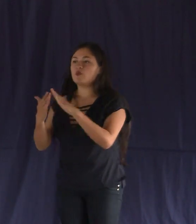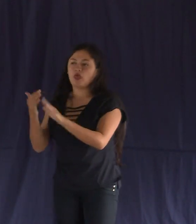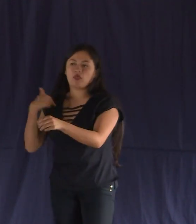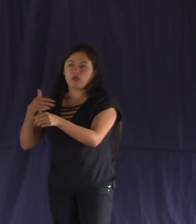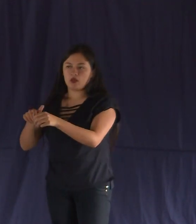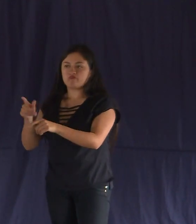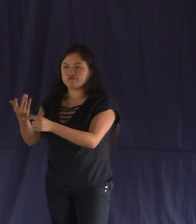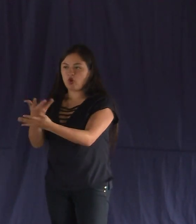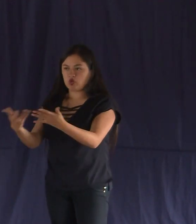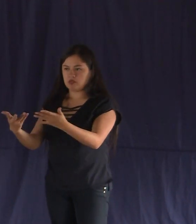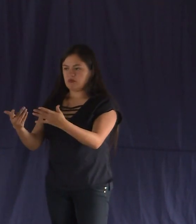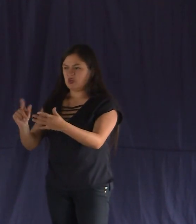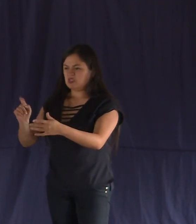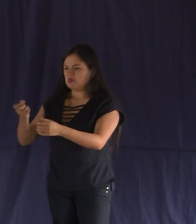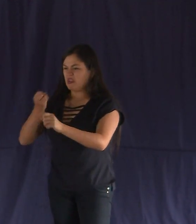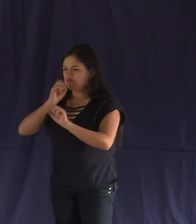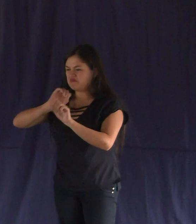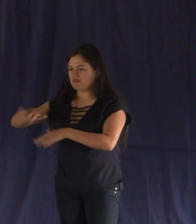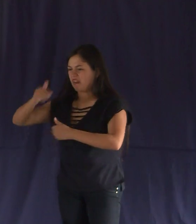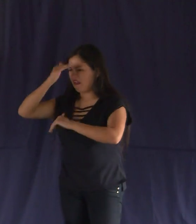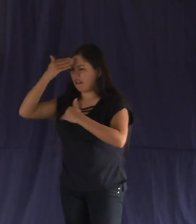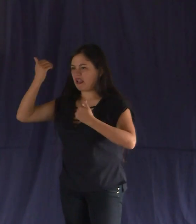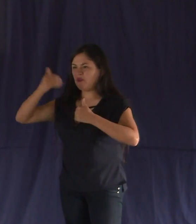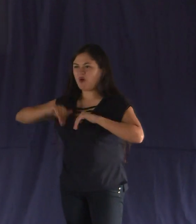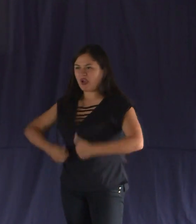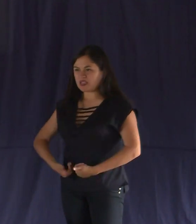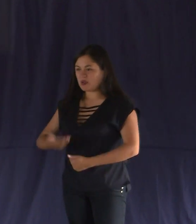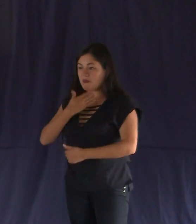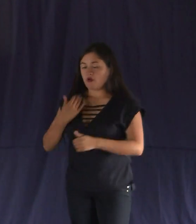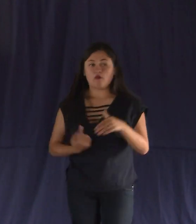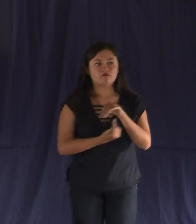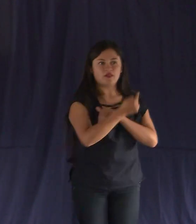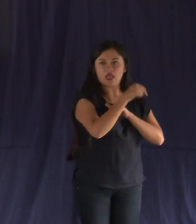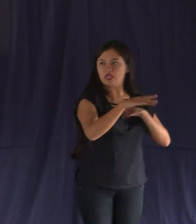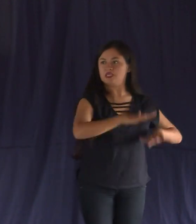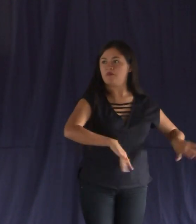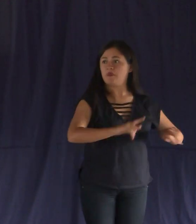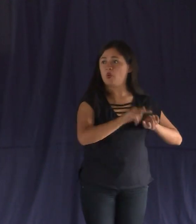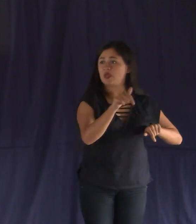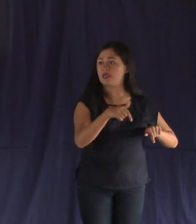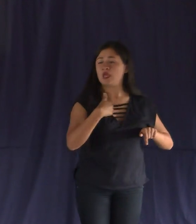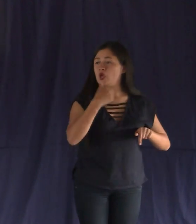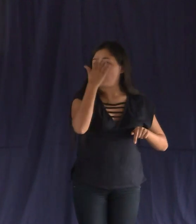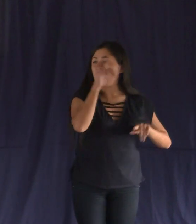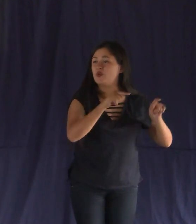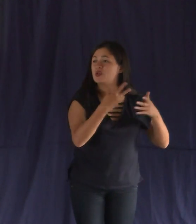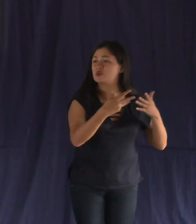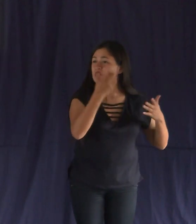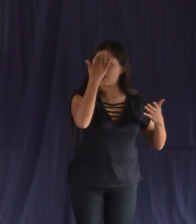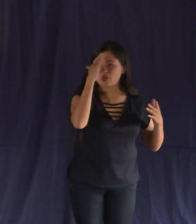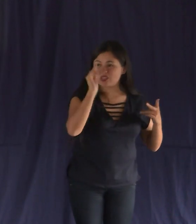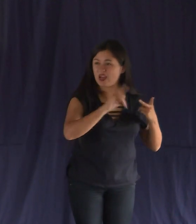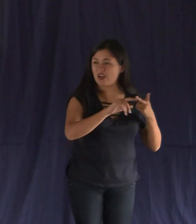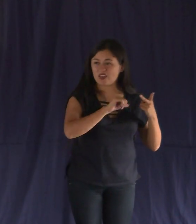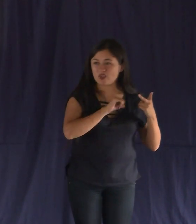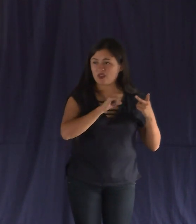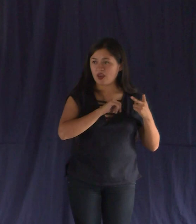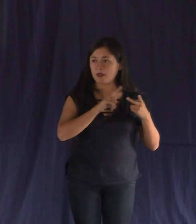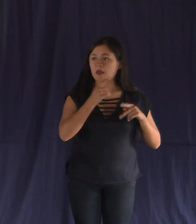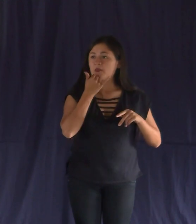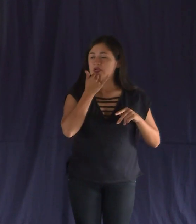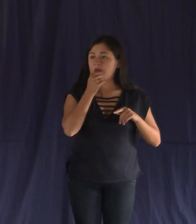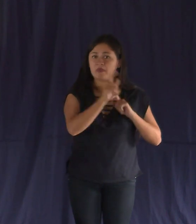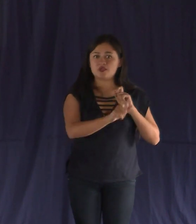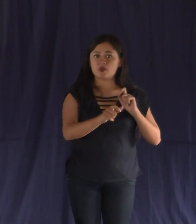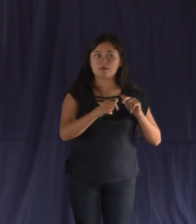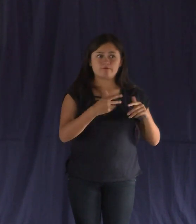pobreza absoluta. Cuando uno, y pasan de ahí, pero si ellos están en sus territorios, ellos son ricos, pues tienen todo. Pero claro,